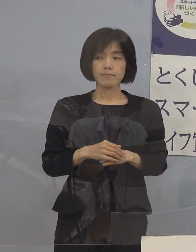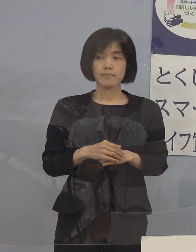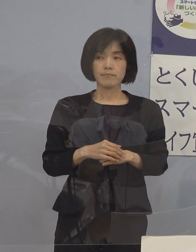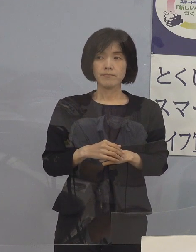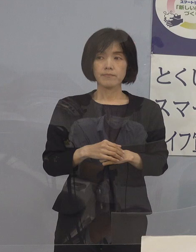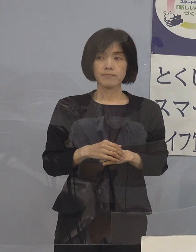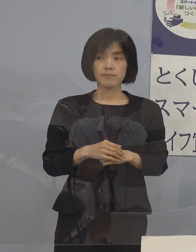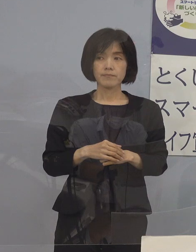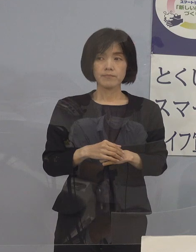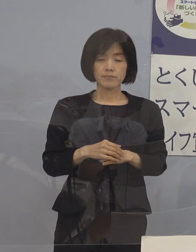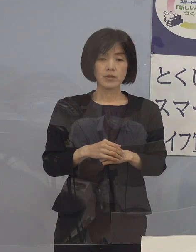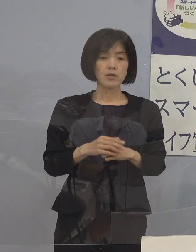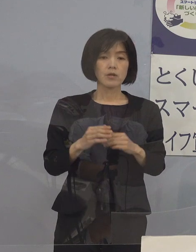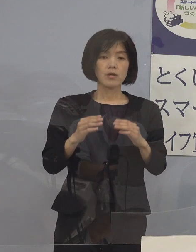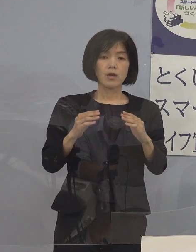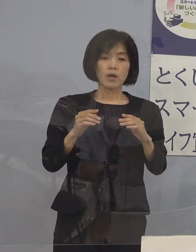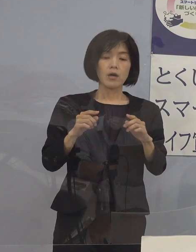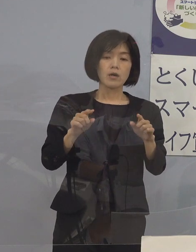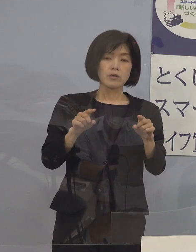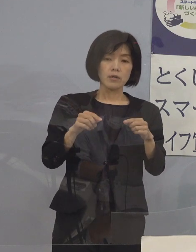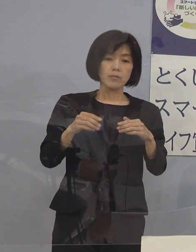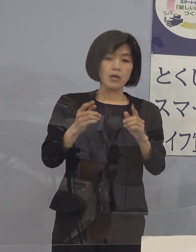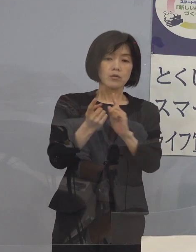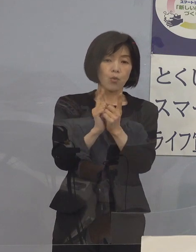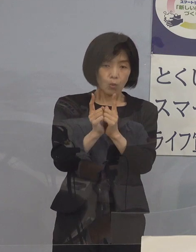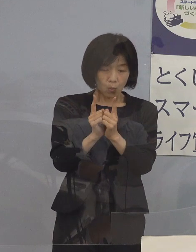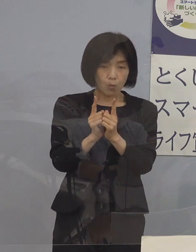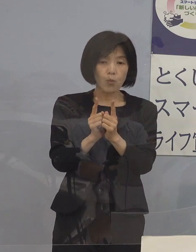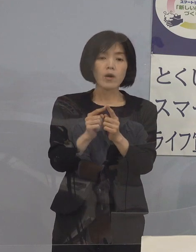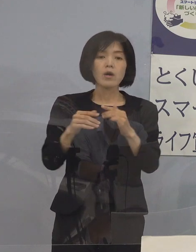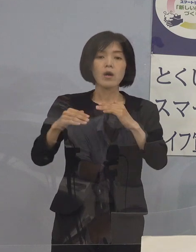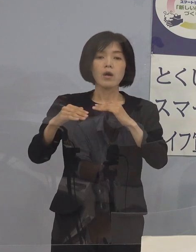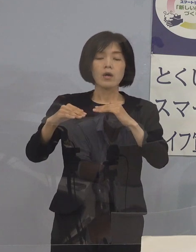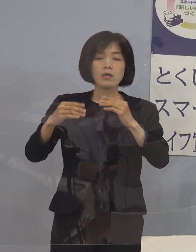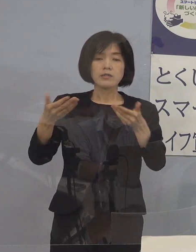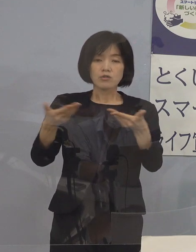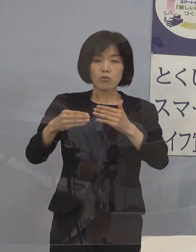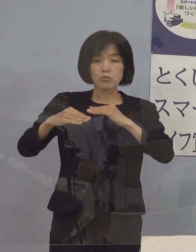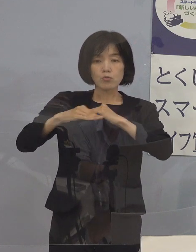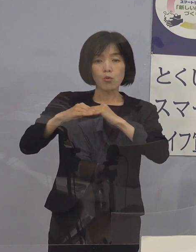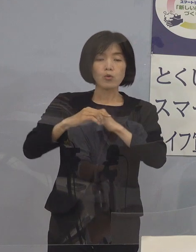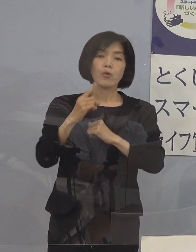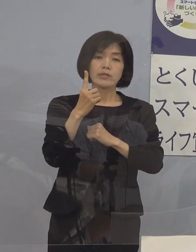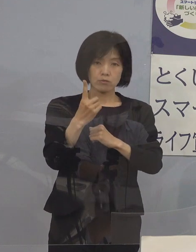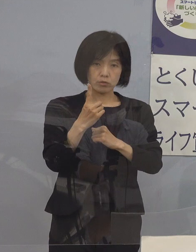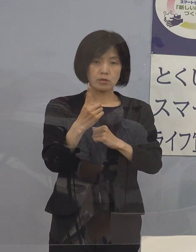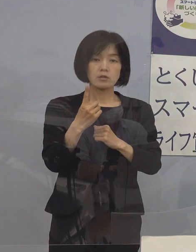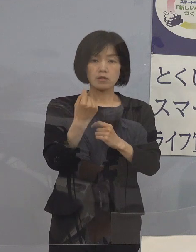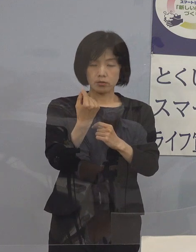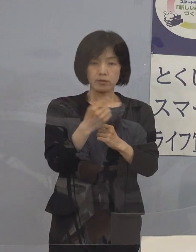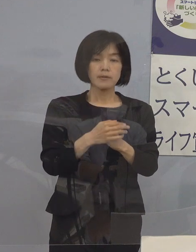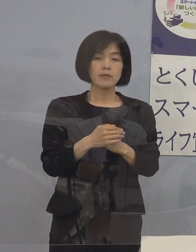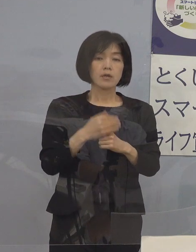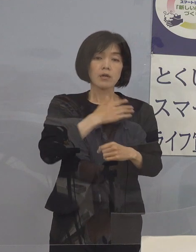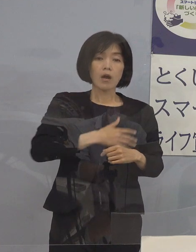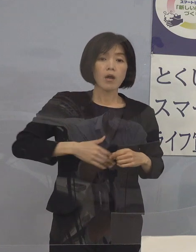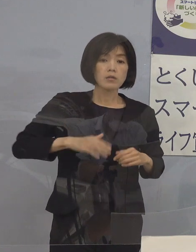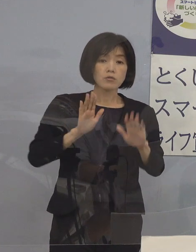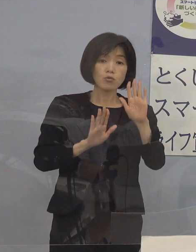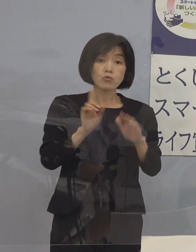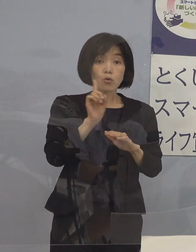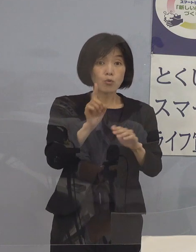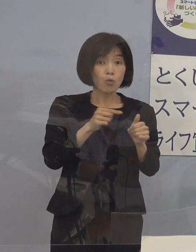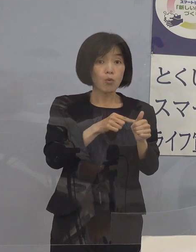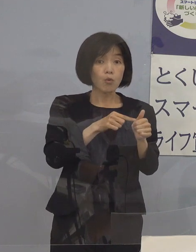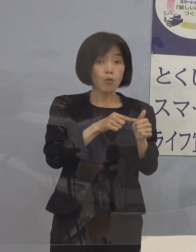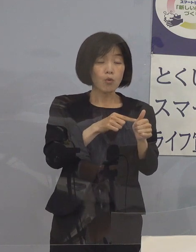で、同居とか同僚の方っていうことです ね。同僚が1名ということですね。 で、症状はどうなっているんですか？